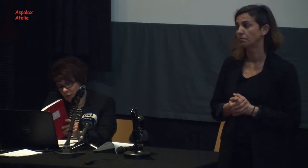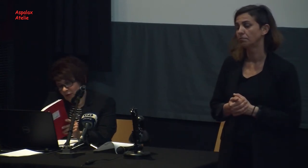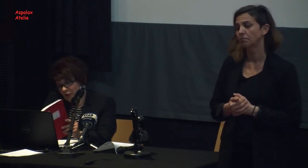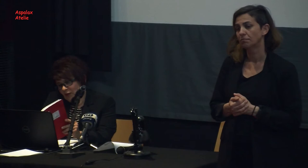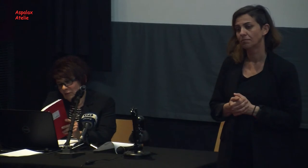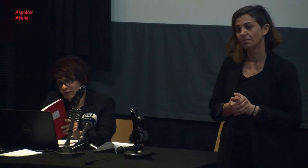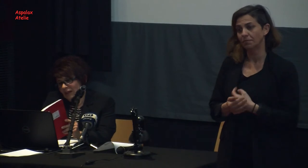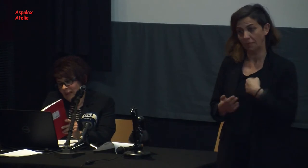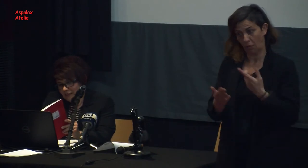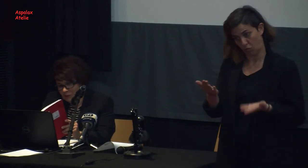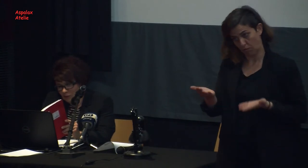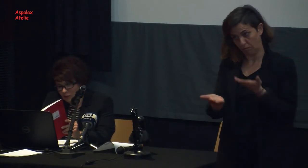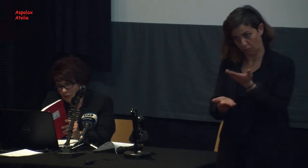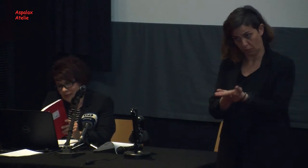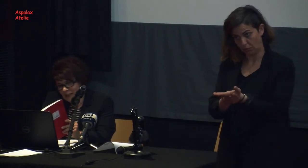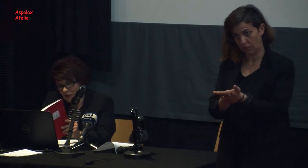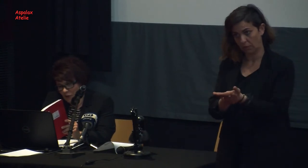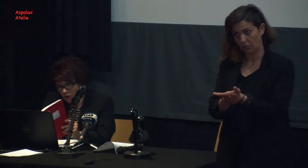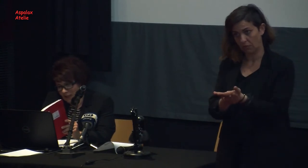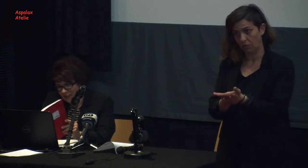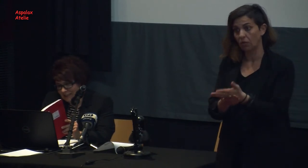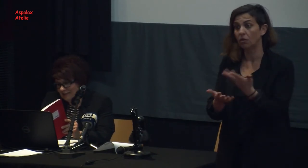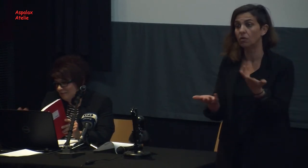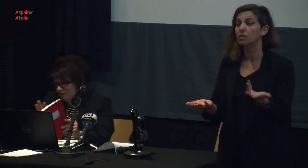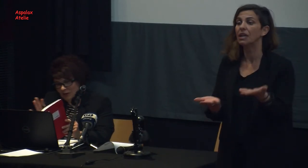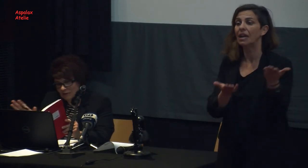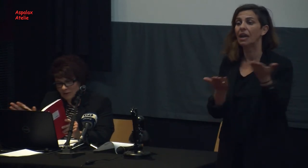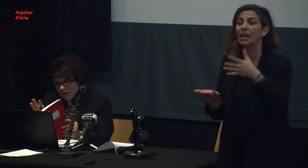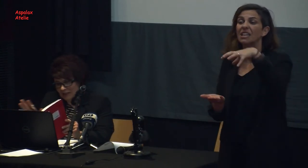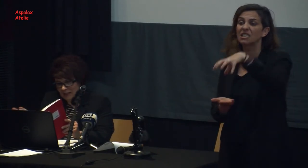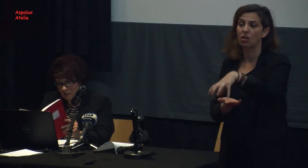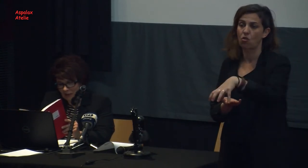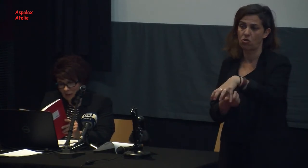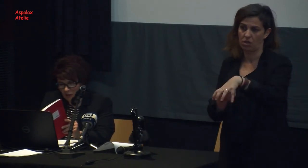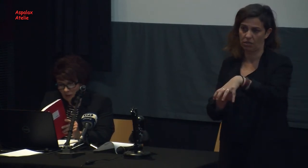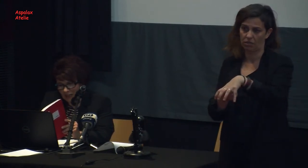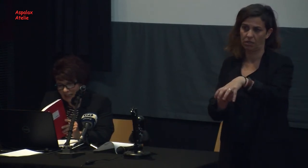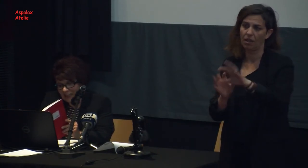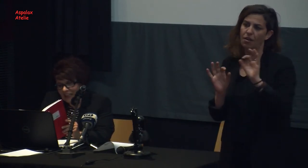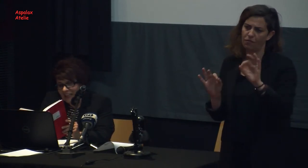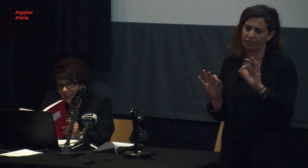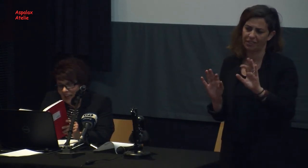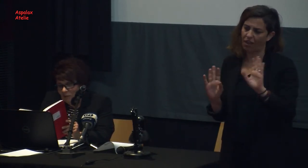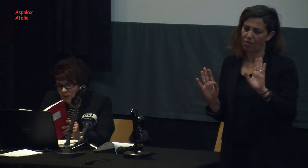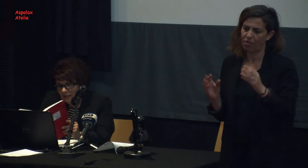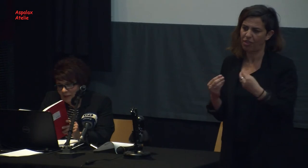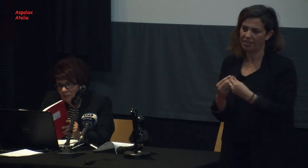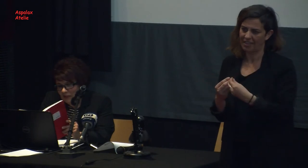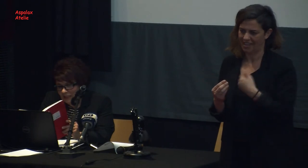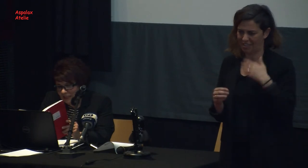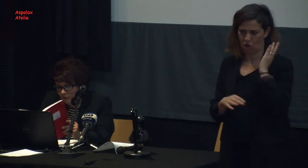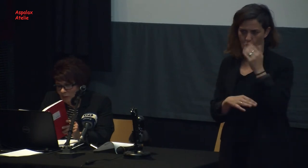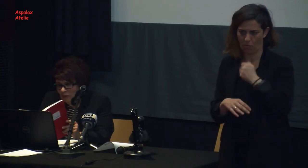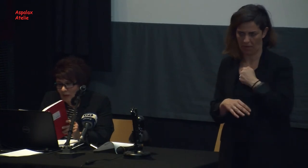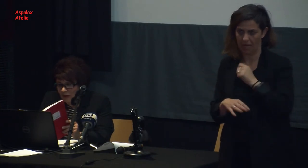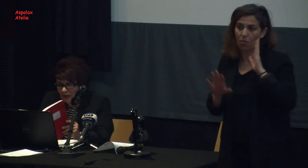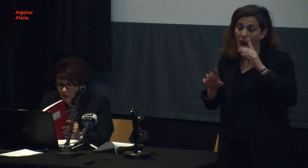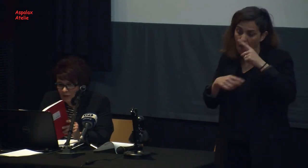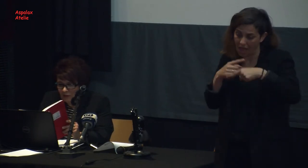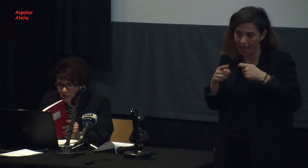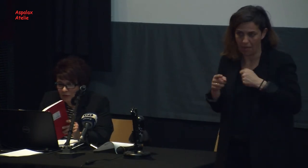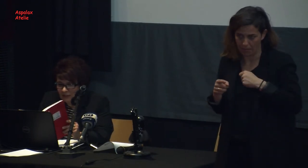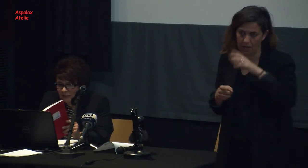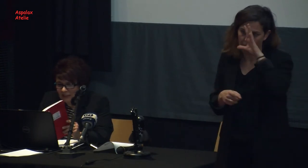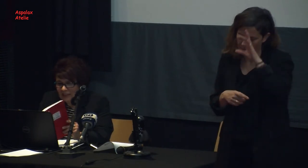εγώ θα προτείνω ανεπιφύλακτα τους ξενώνες. Τώρα αυτό δεν είναι θέμα δικό μου, αλλά από την εμπειρία που